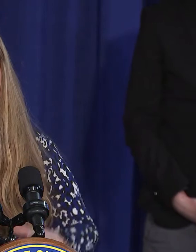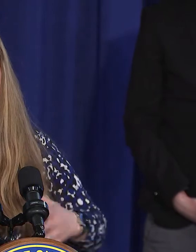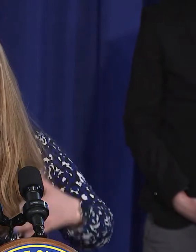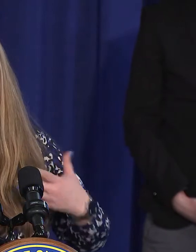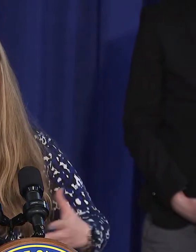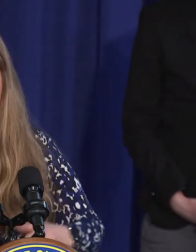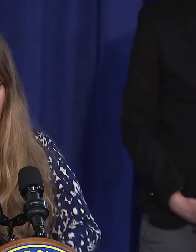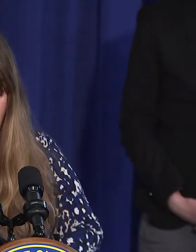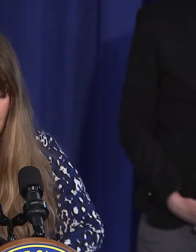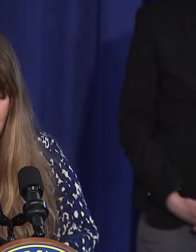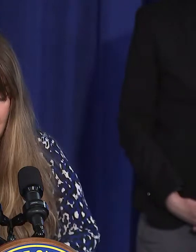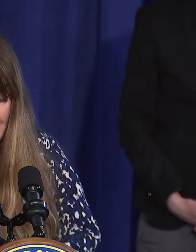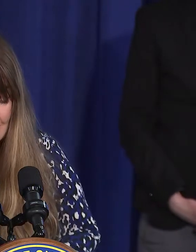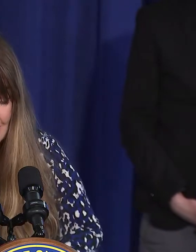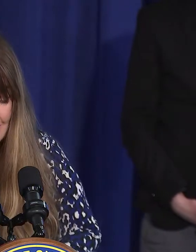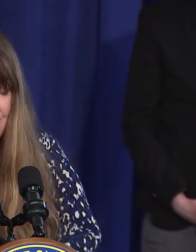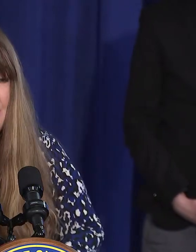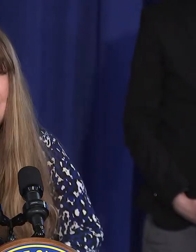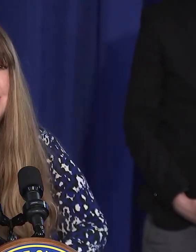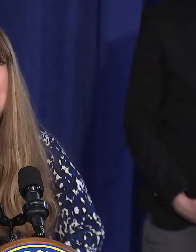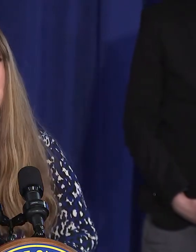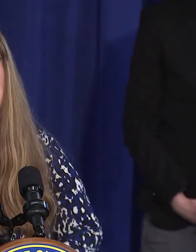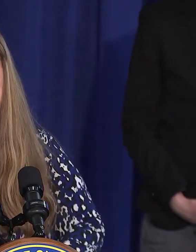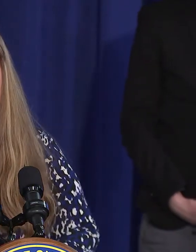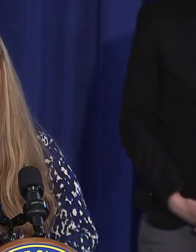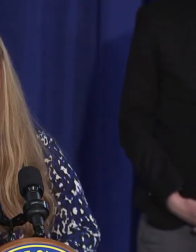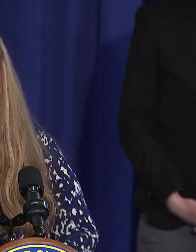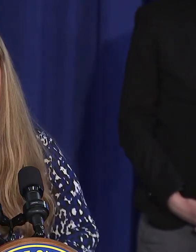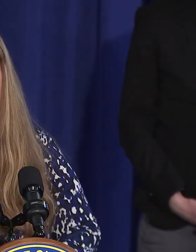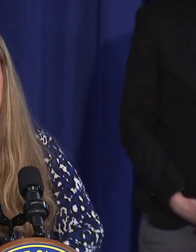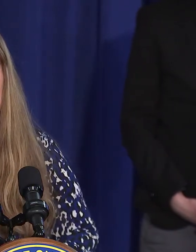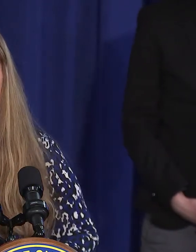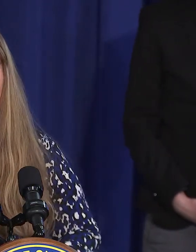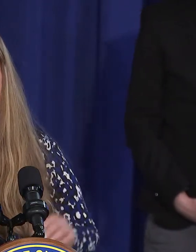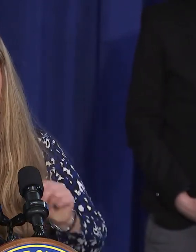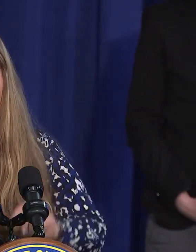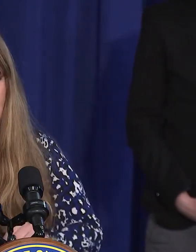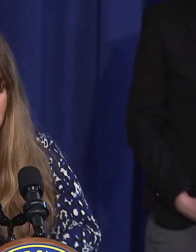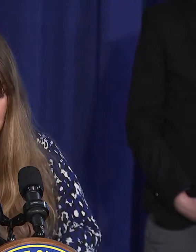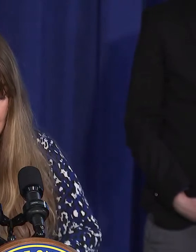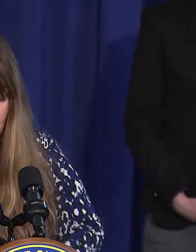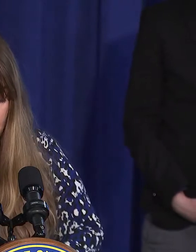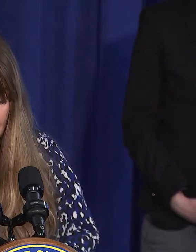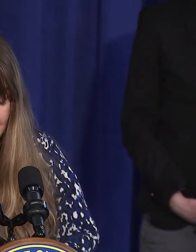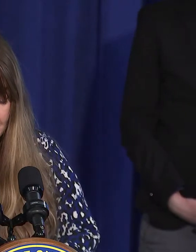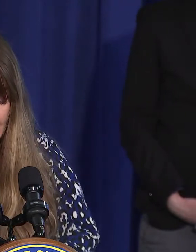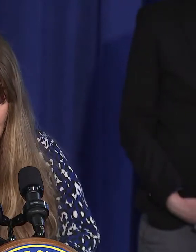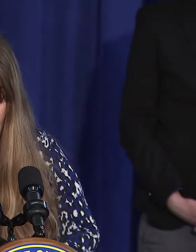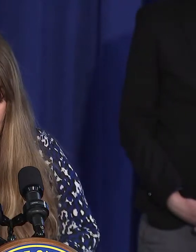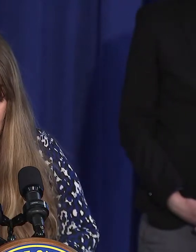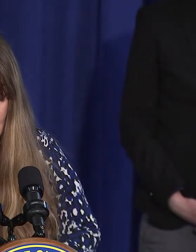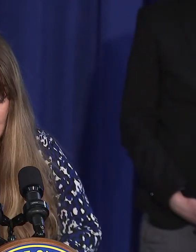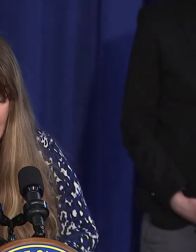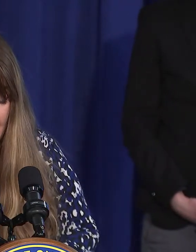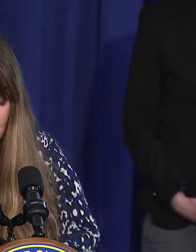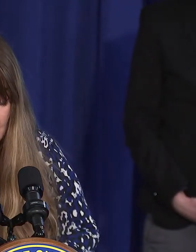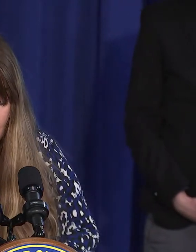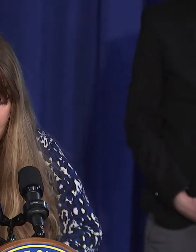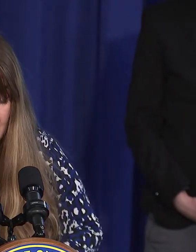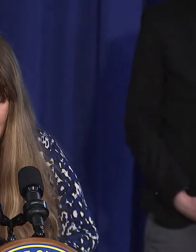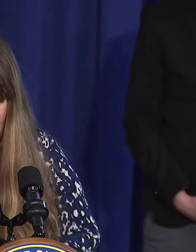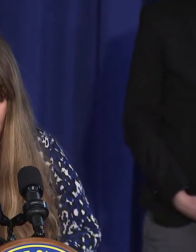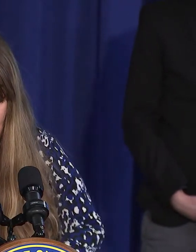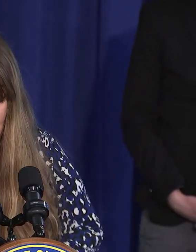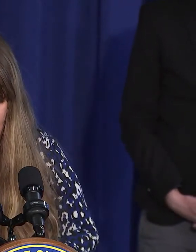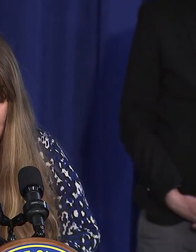y en el planeamiento de las estrategias de mitigación y prevención contra el COVID-19. Entonces, Chicago